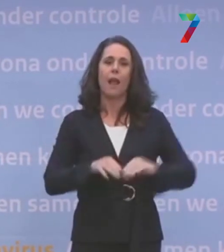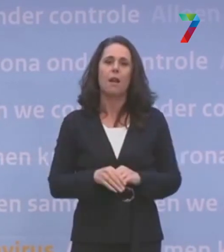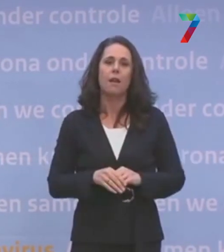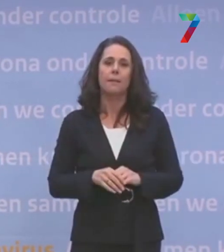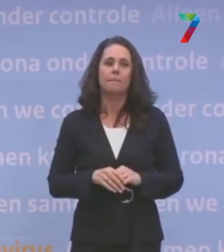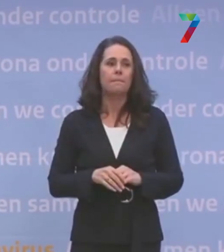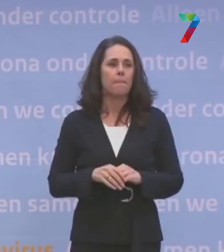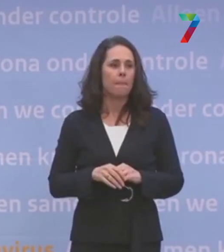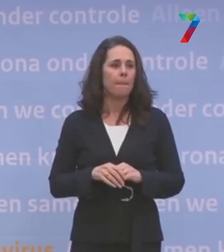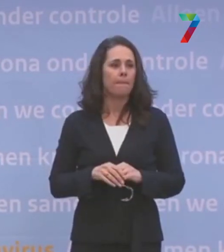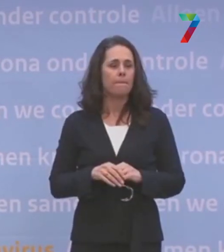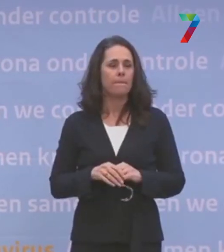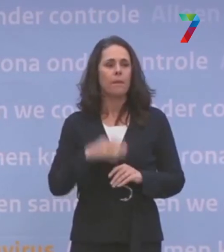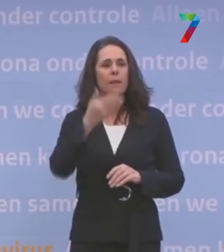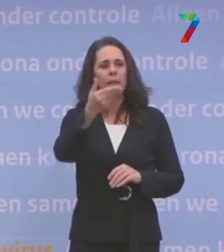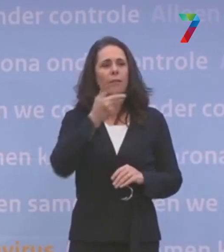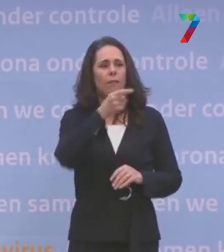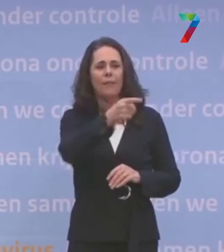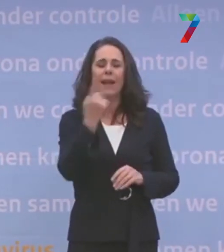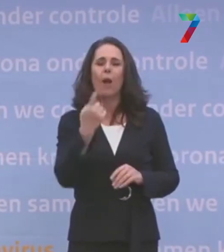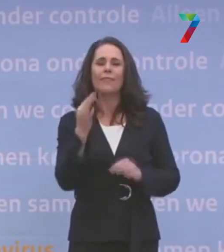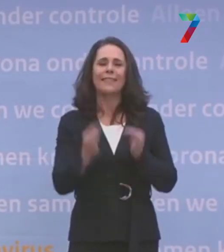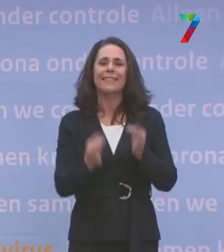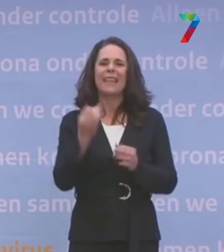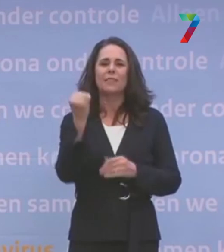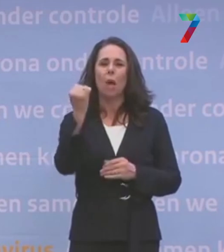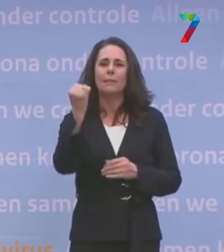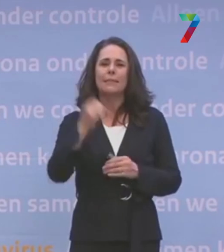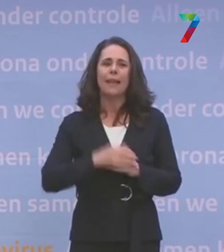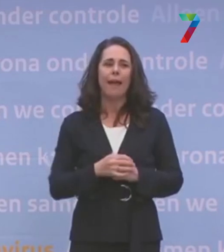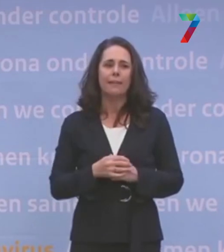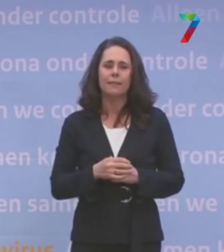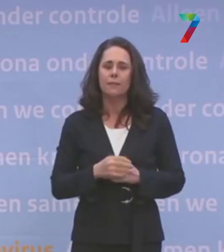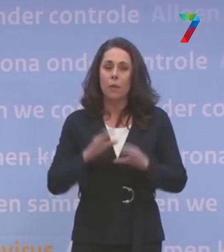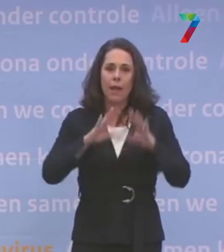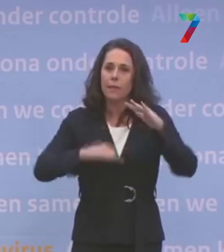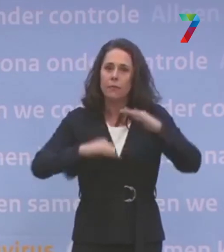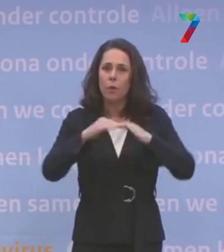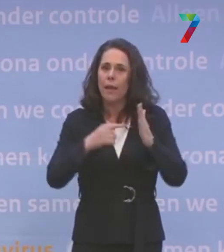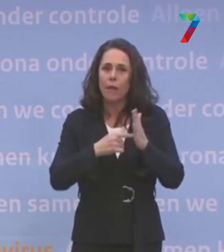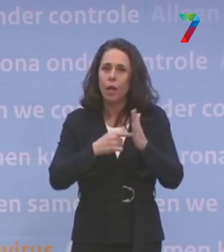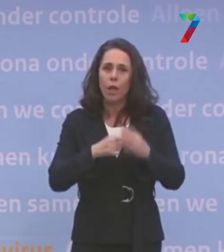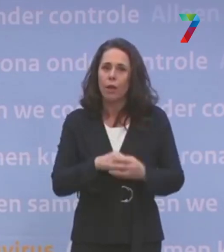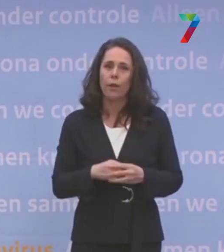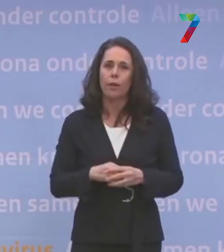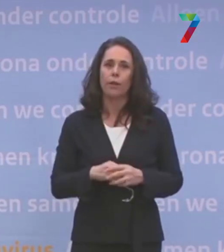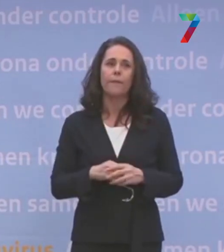hoek. Vraag over de testcapaciteit. Die wordt niet helemaal benut momenteel. U zei net